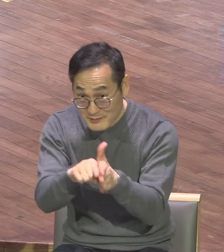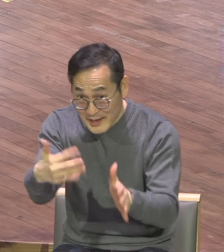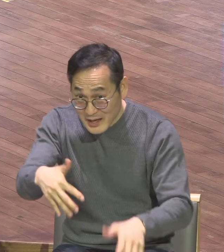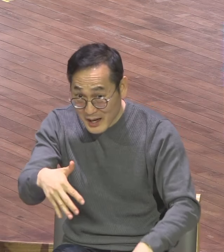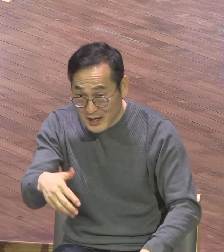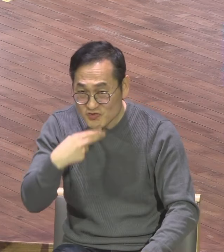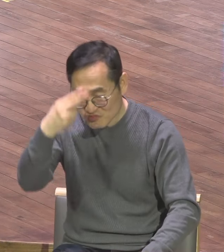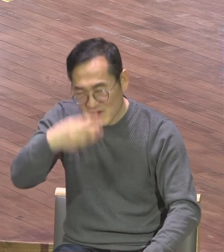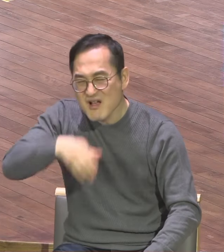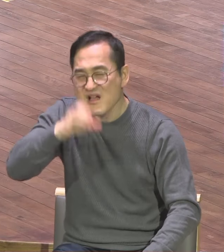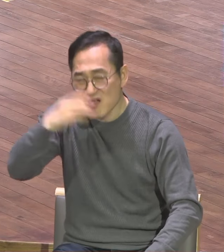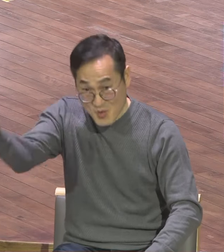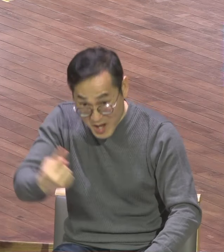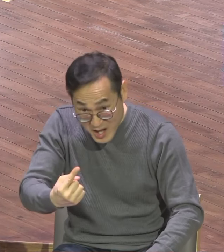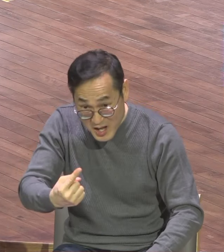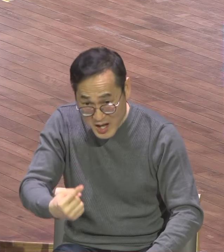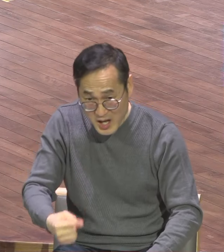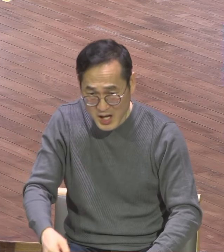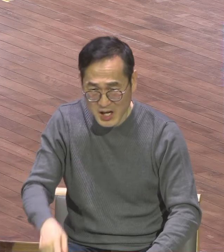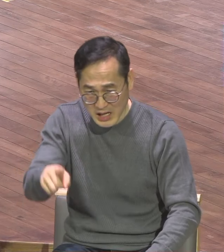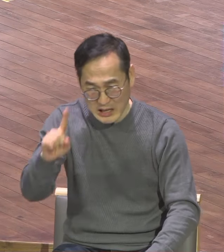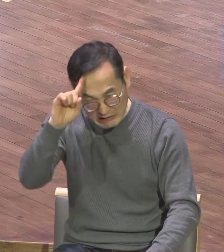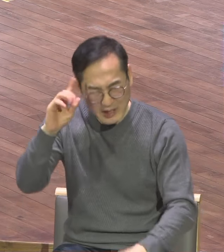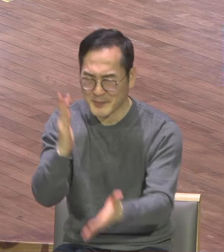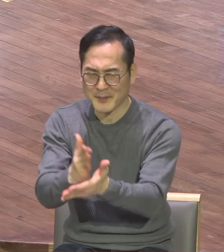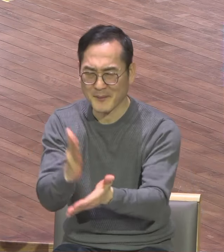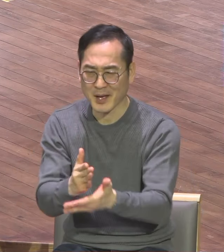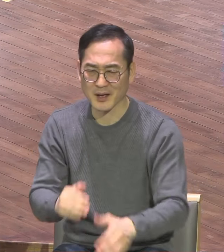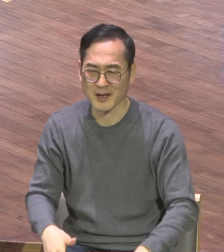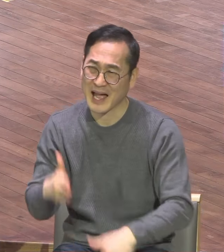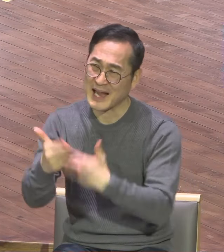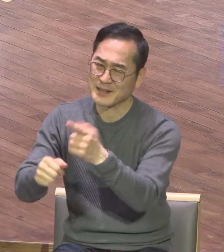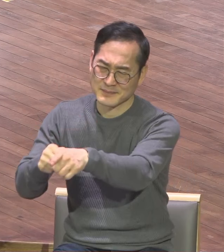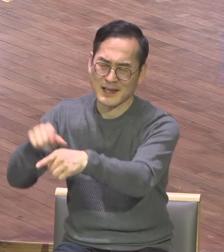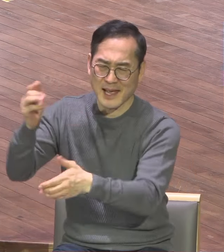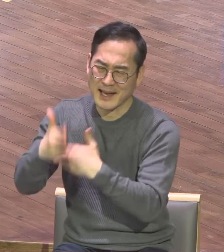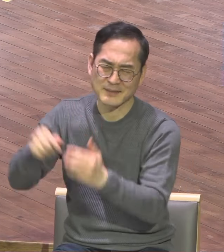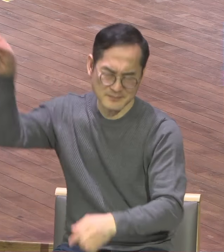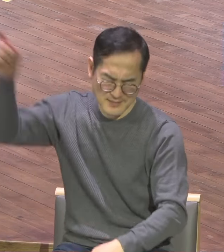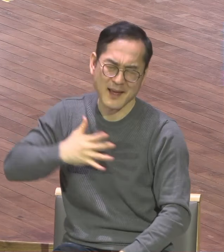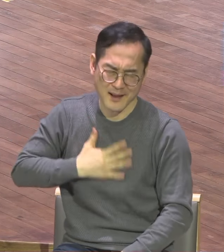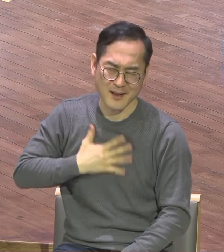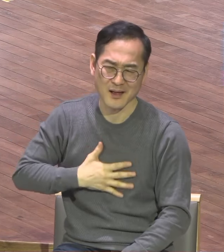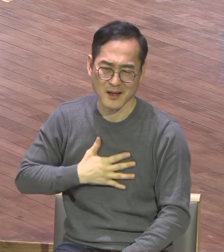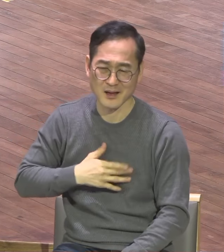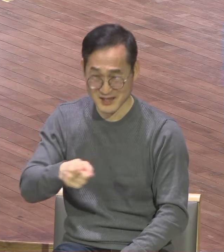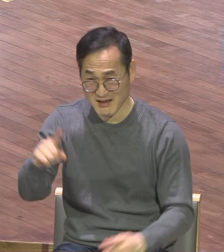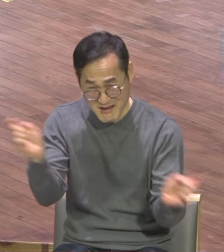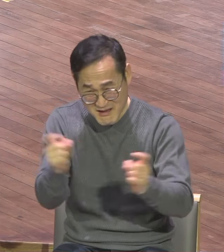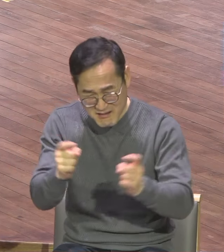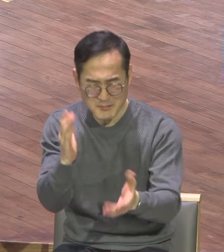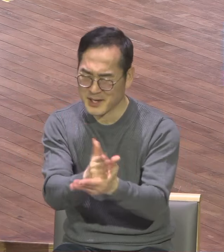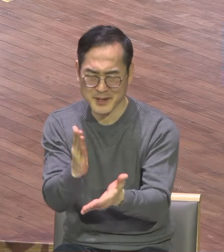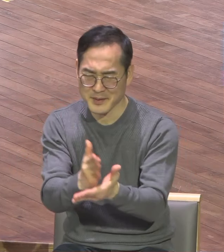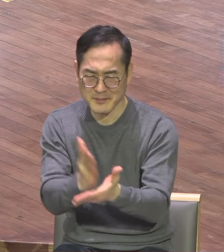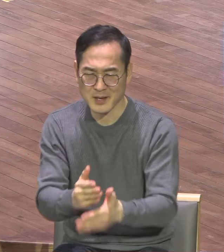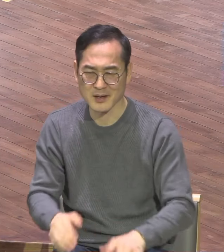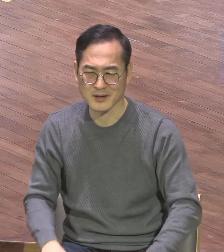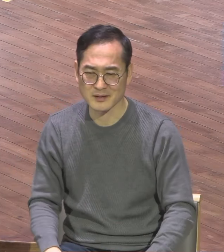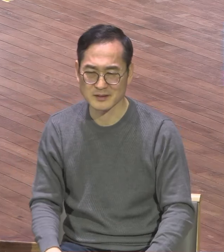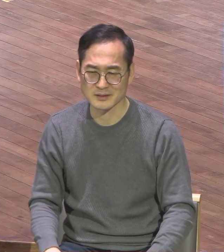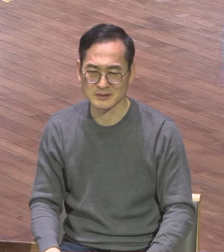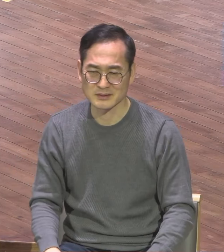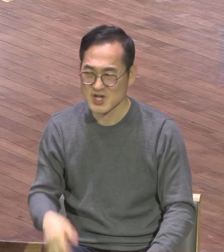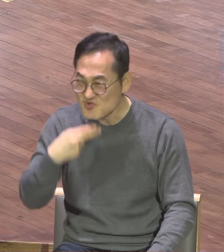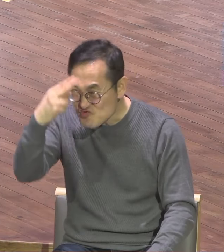밤새 술 퍼맛이 온다. 신경 쓸 거 없다. 하나님 그거 모르시냐? 다 알고 계신다. 그것 때문에 싸우고 불평하고 그것 때문에